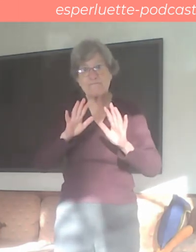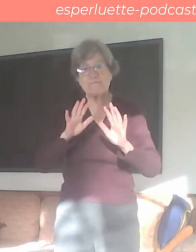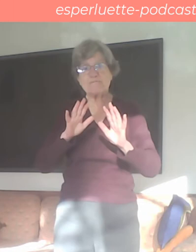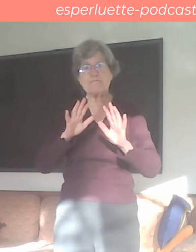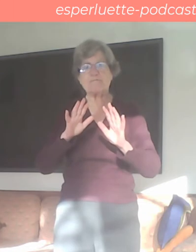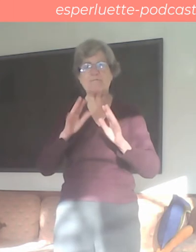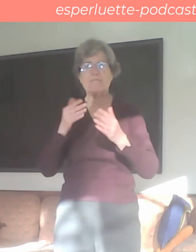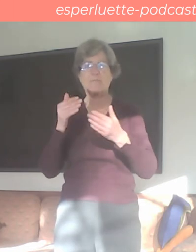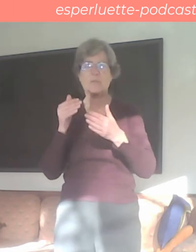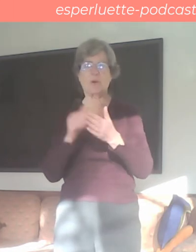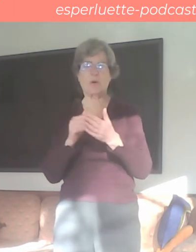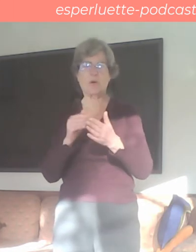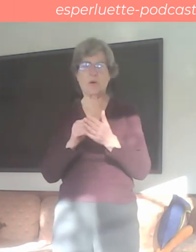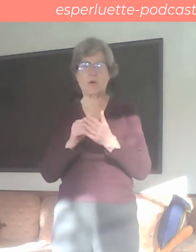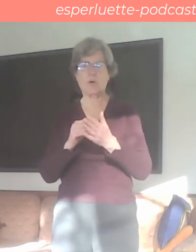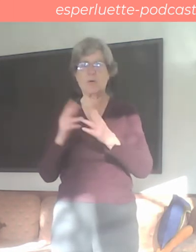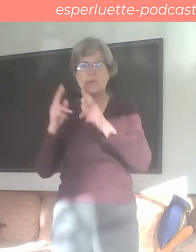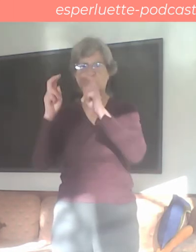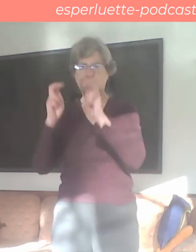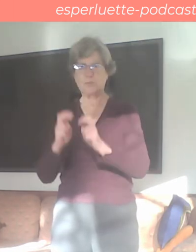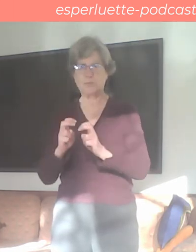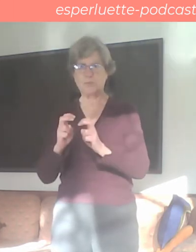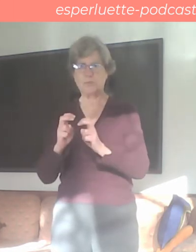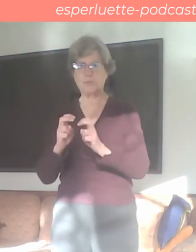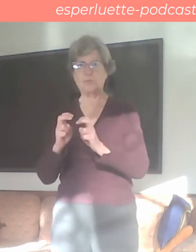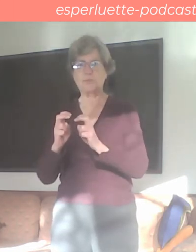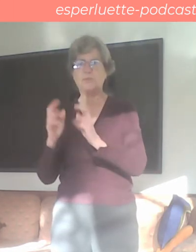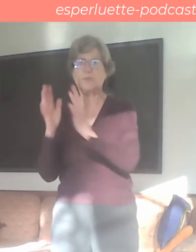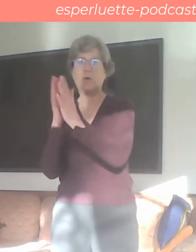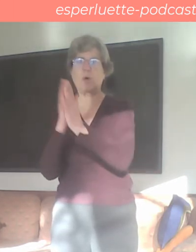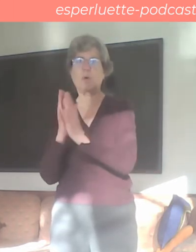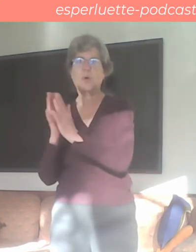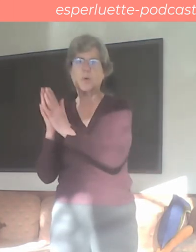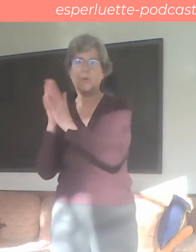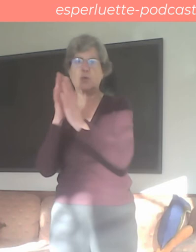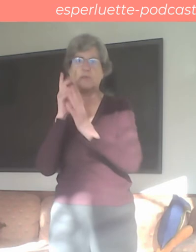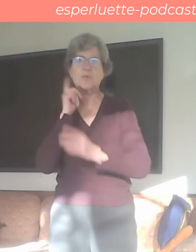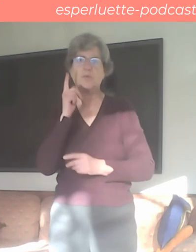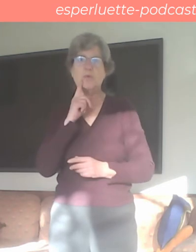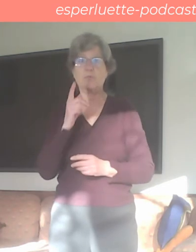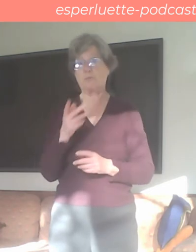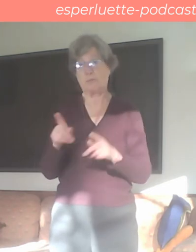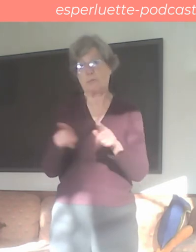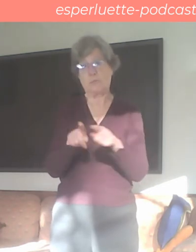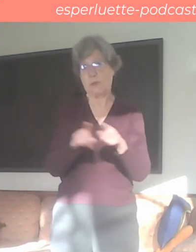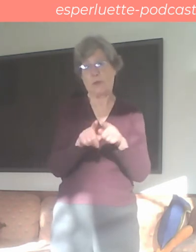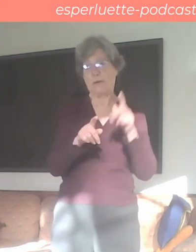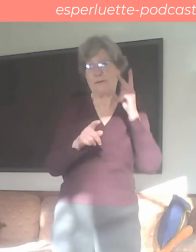faisait dans les communautés. Internet leur a changé la vie. Il y a 5-6 ans, un jour j'étais